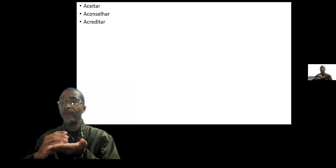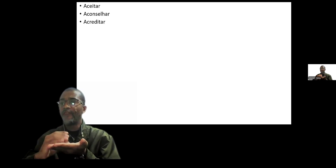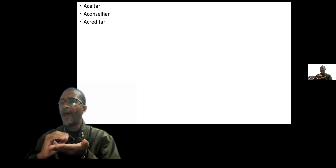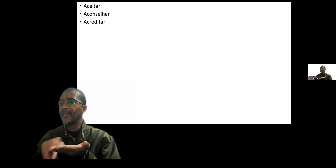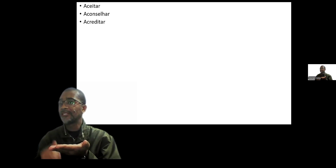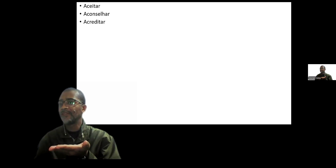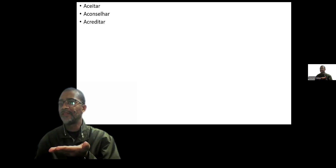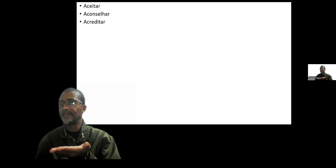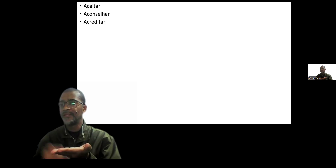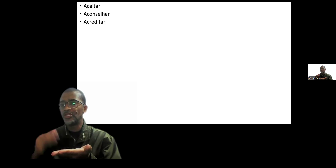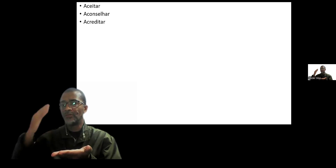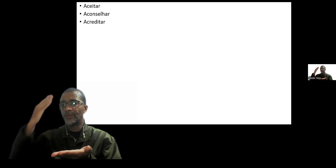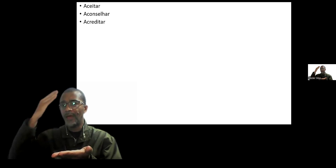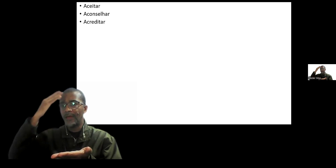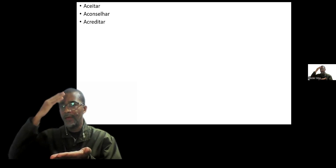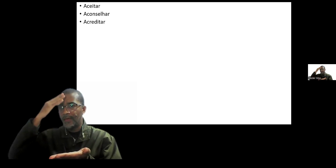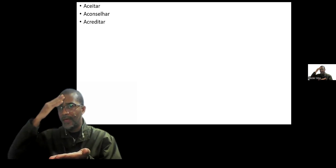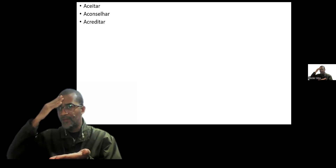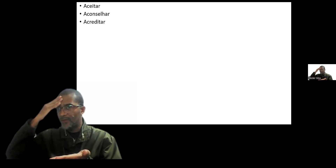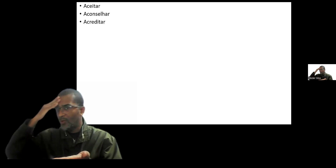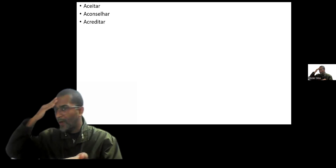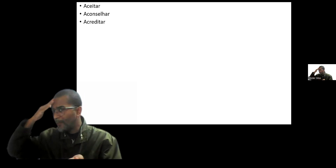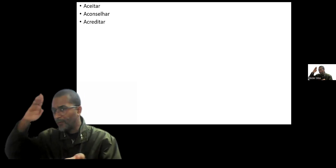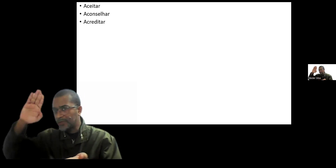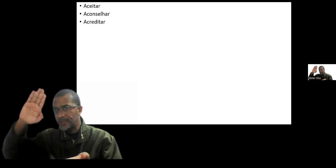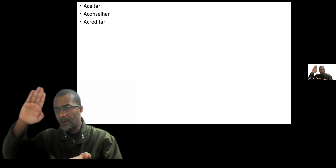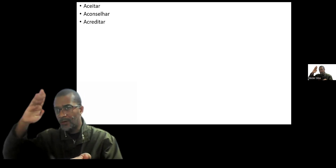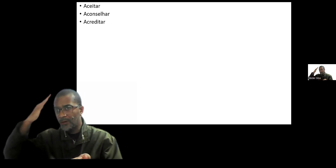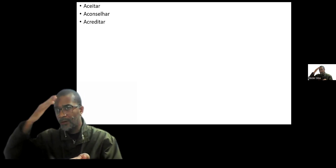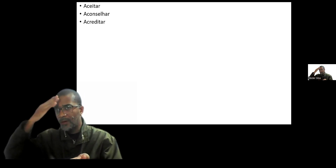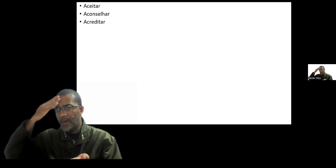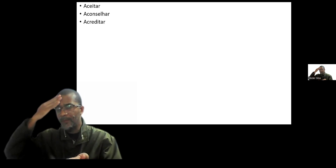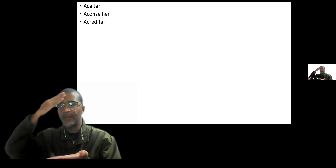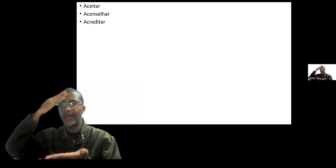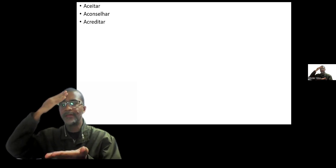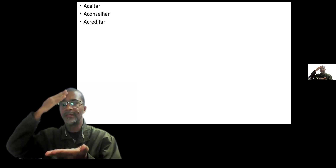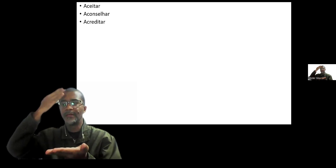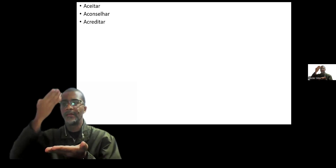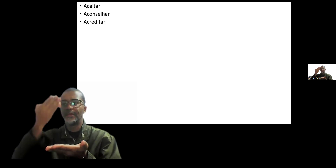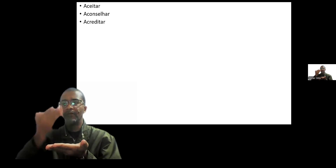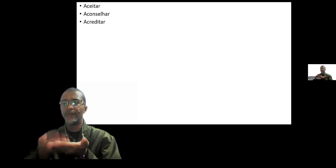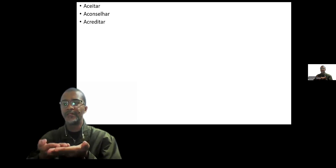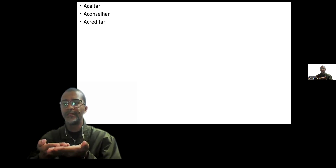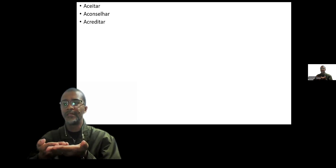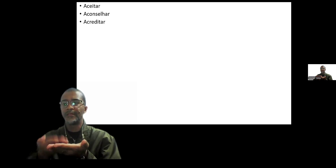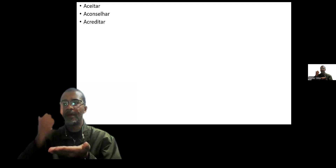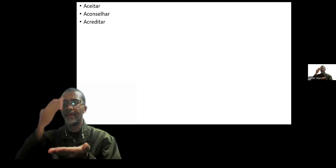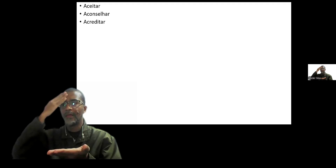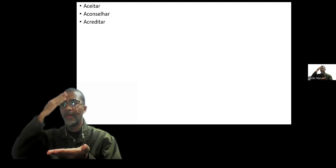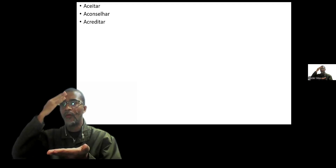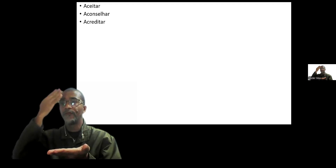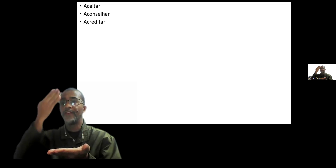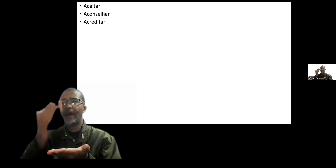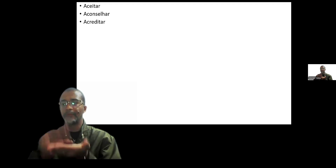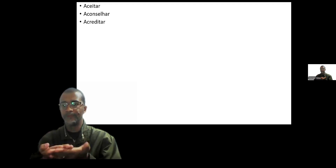de confiar e que às vezes tem esse sentido, tá? Que aí você vai colocar a mão assim, ó, a mão na testa e vai fazer assim, tá?